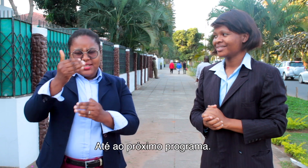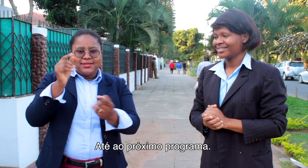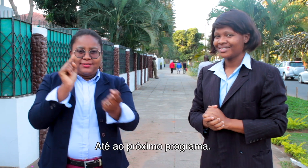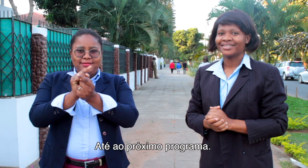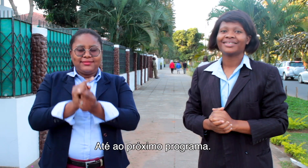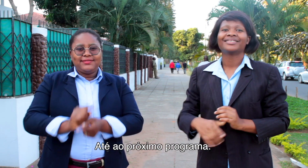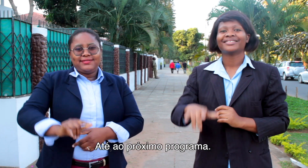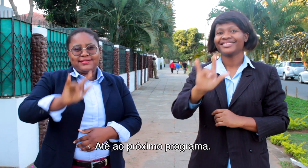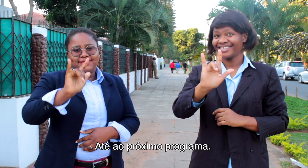o próximo programa